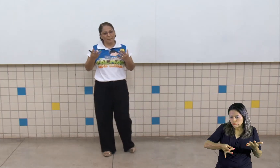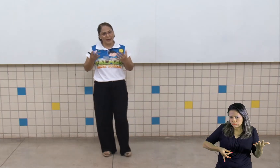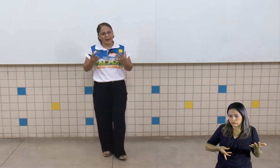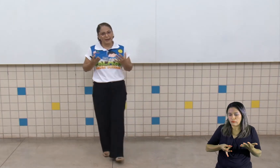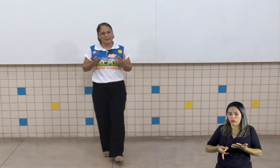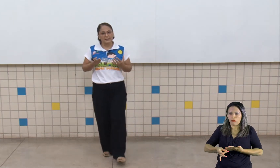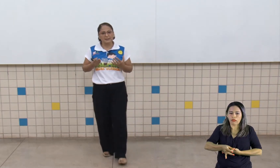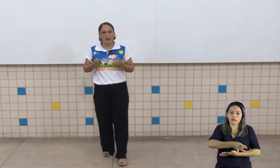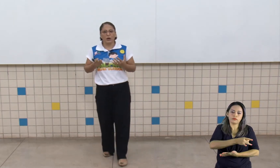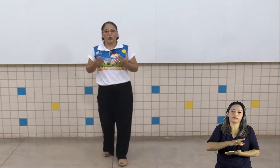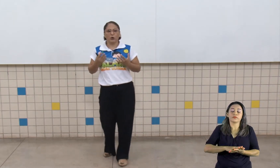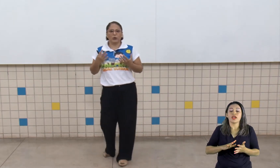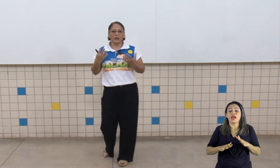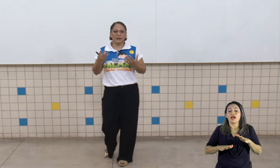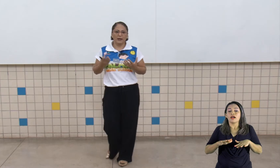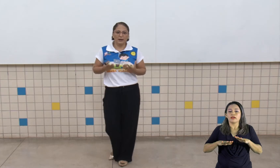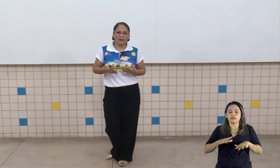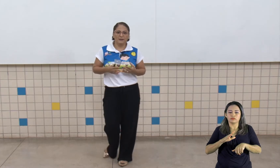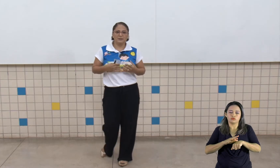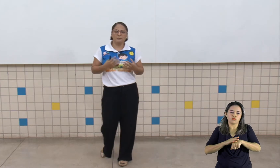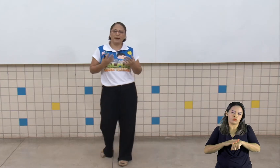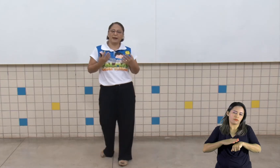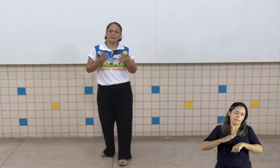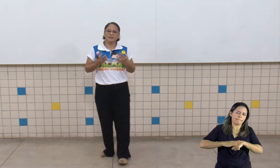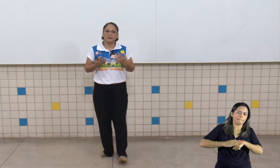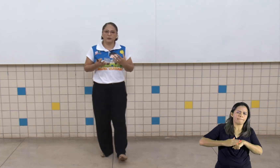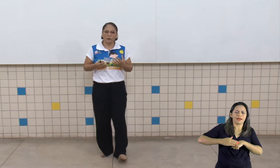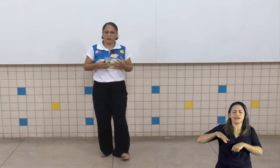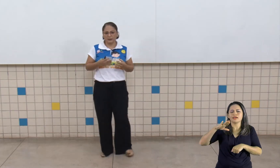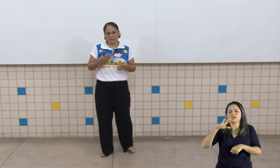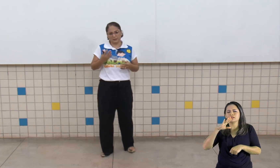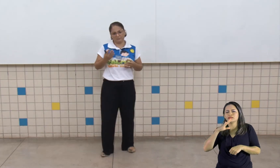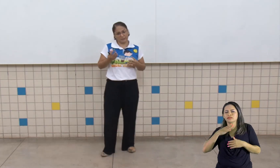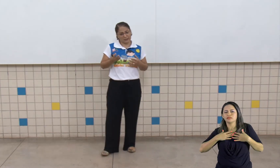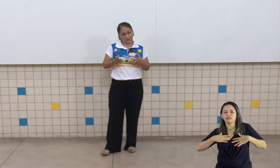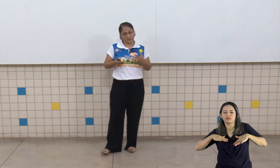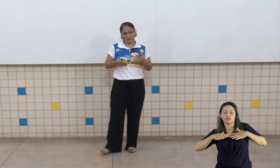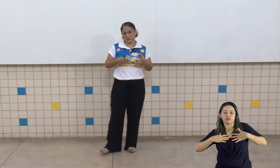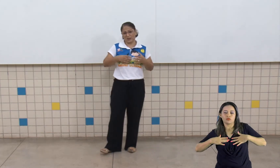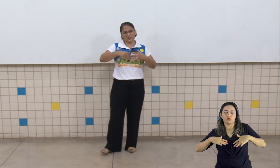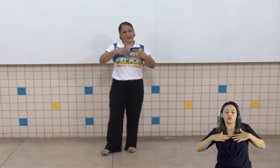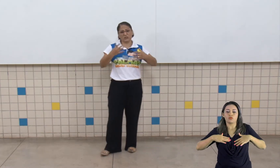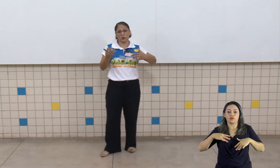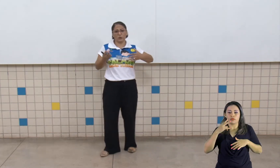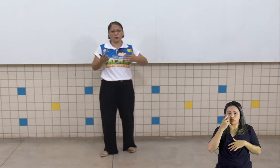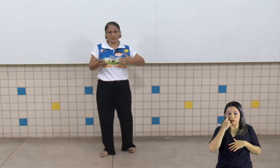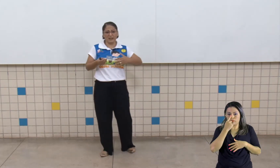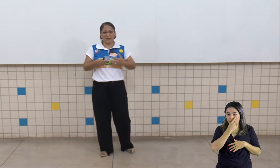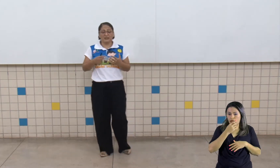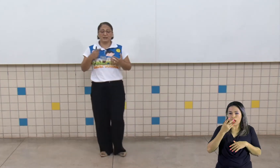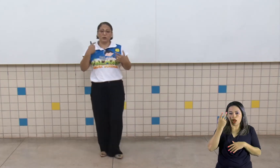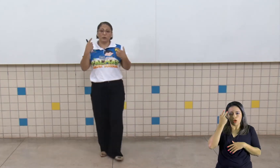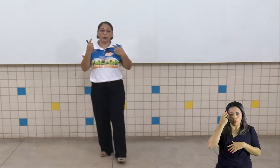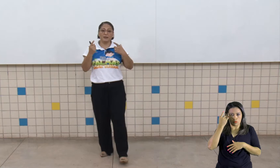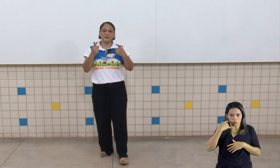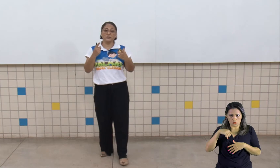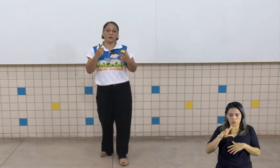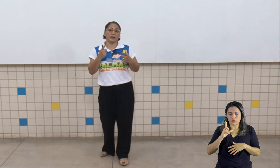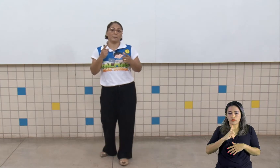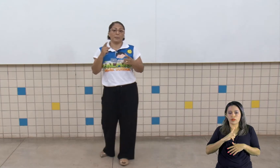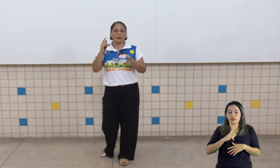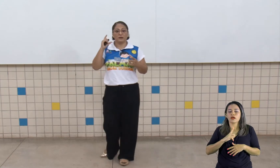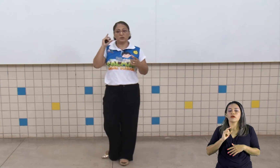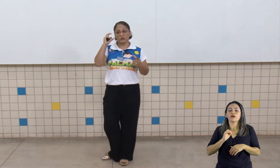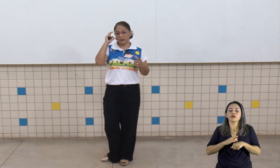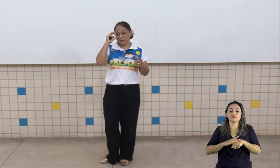doenças mais corriqueiras, mais tranquilas para a nossa visão e as mais comuns são doenças o